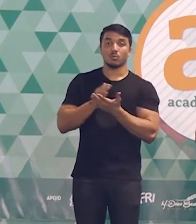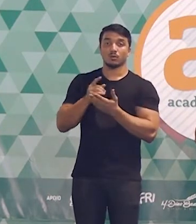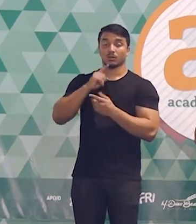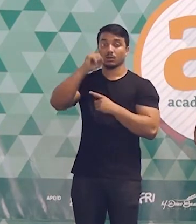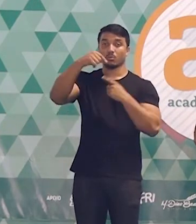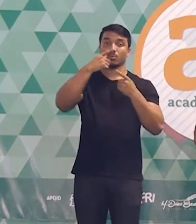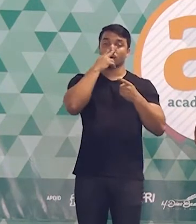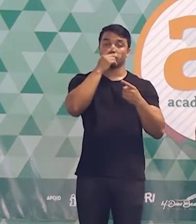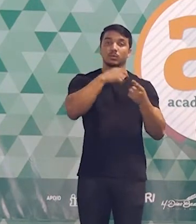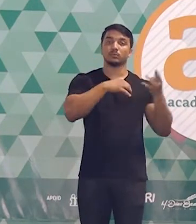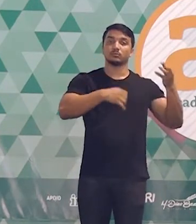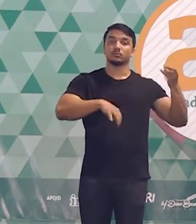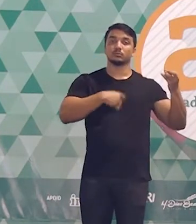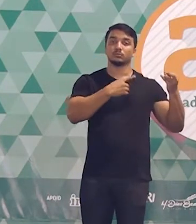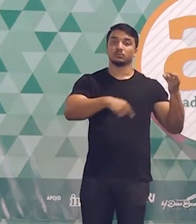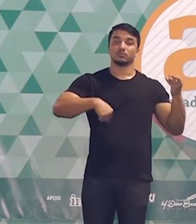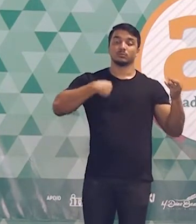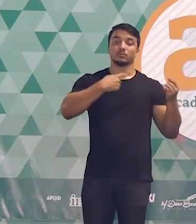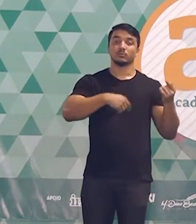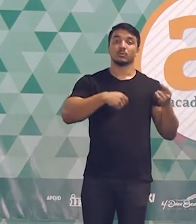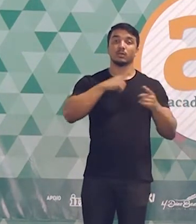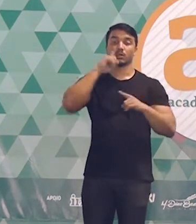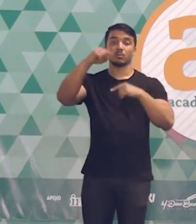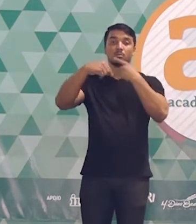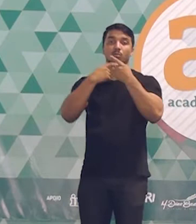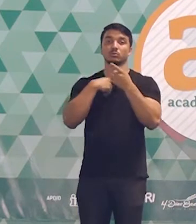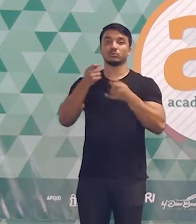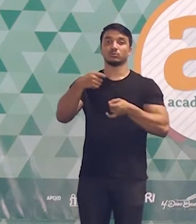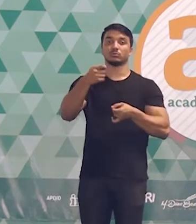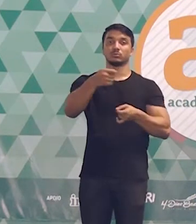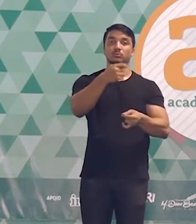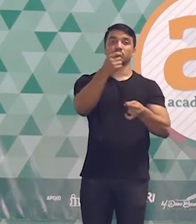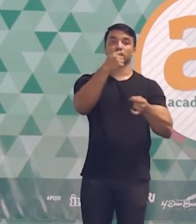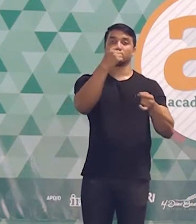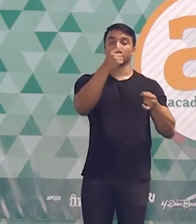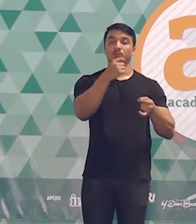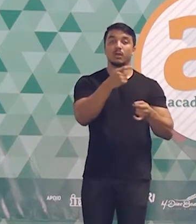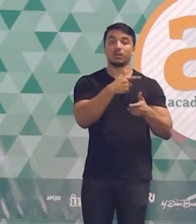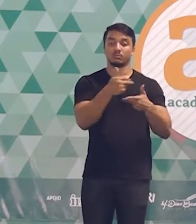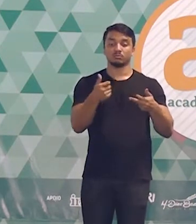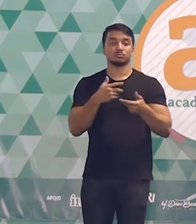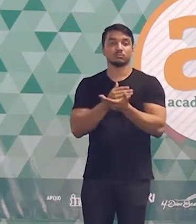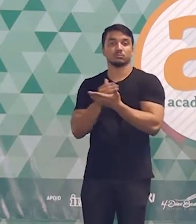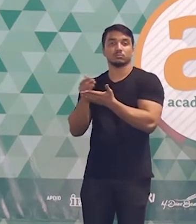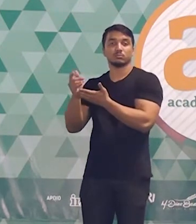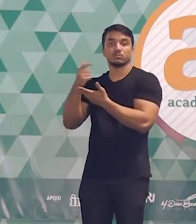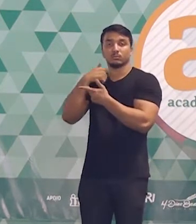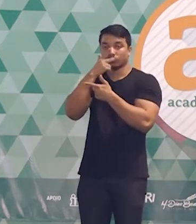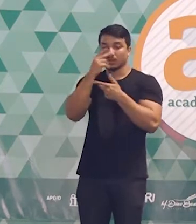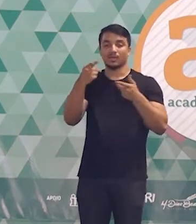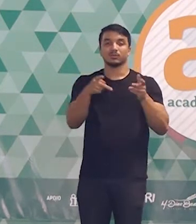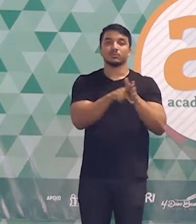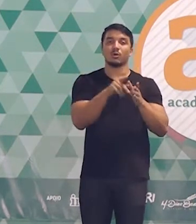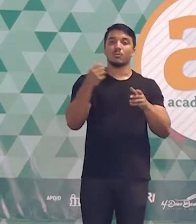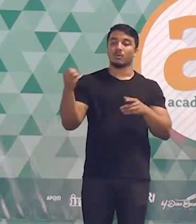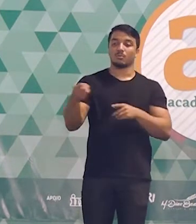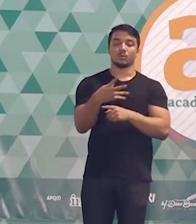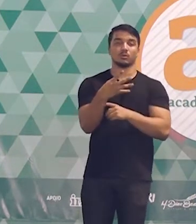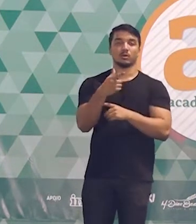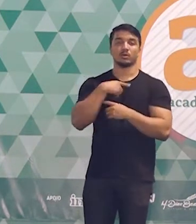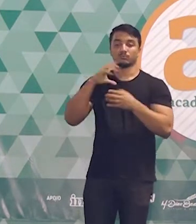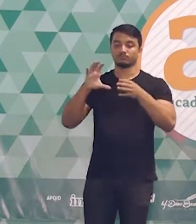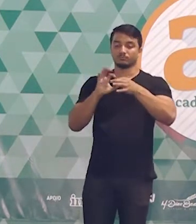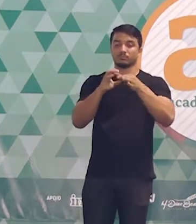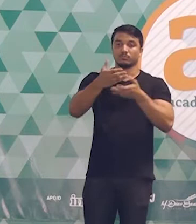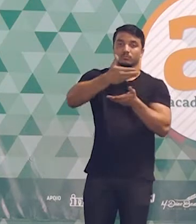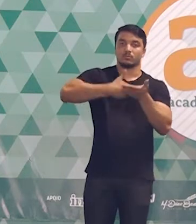se ouve um bandolim, e bem ali se ouve um berimbau. Essa é a modernidade de Villa-Lobos, trazer para